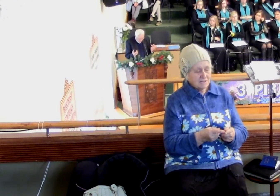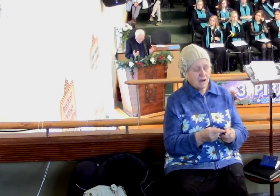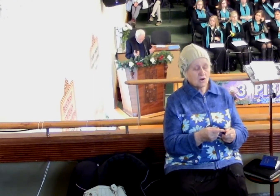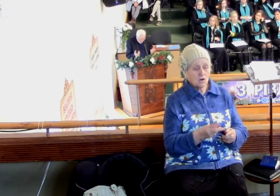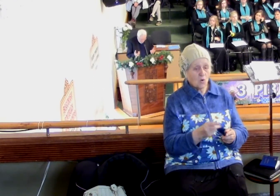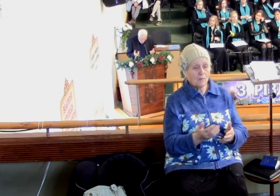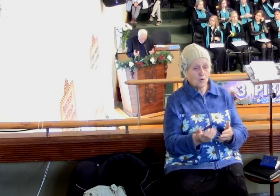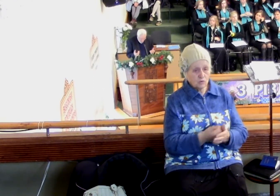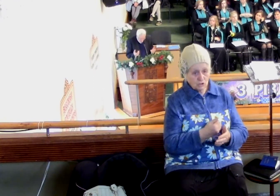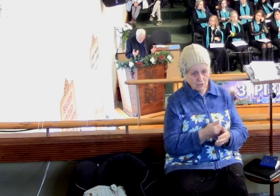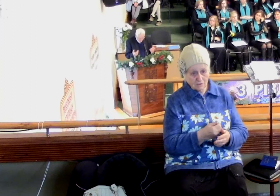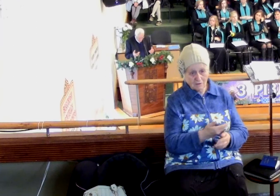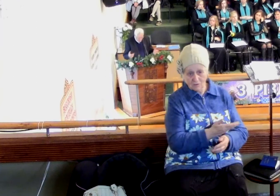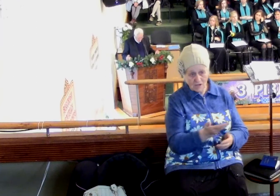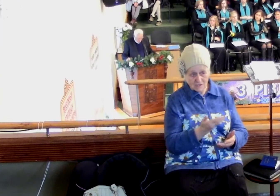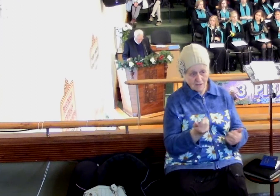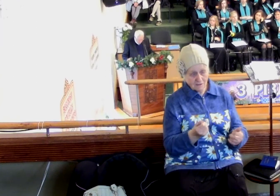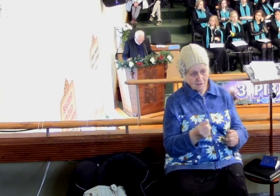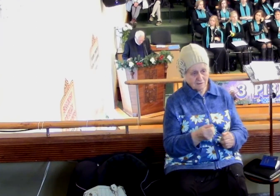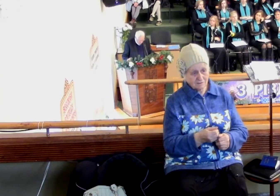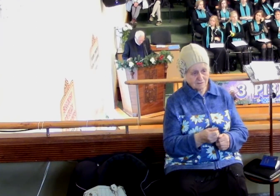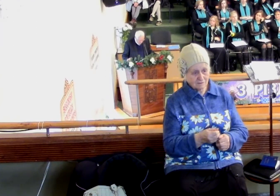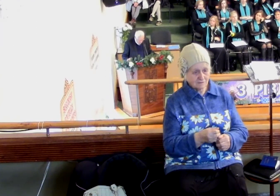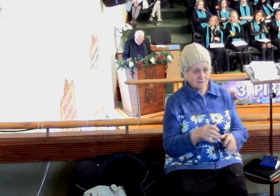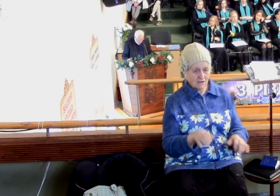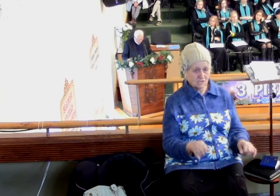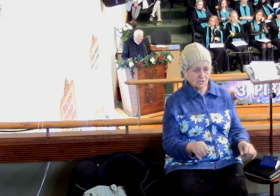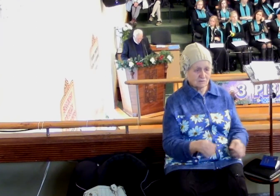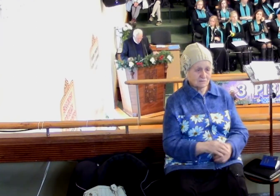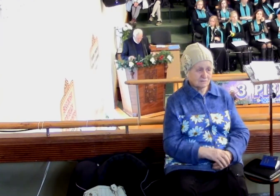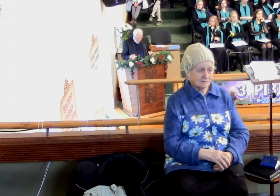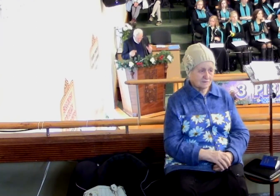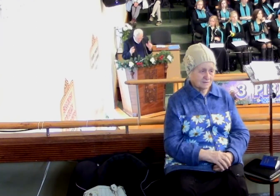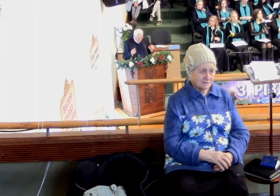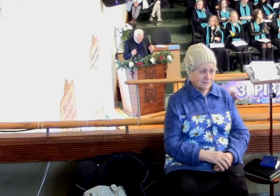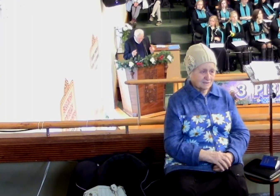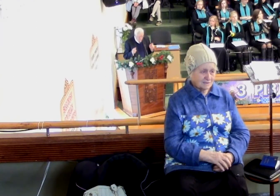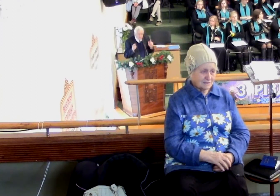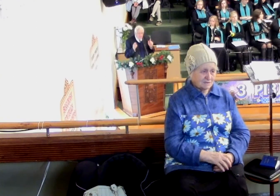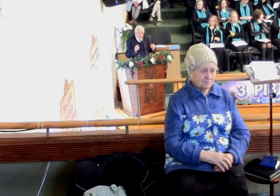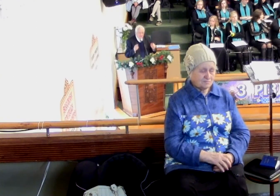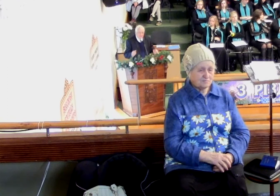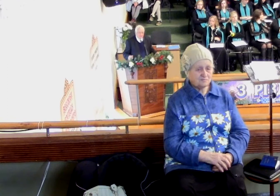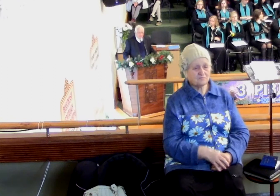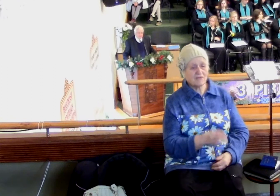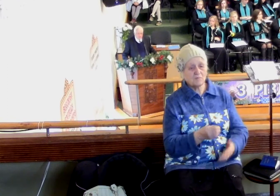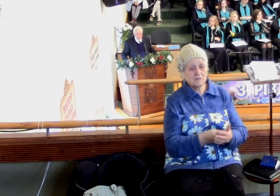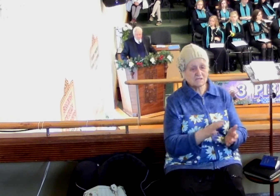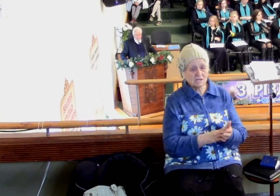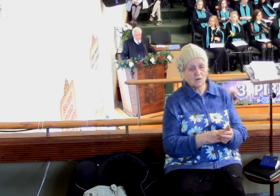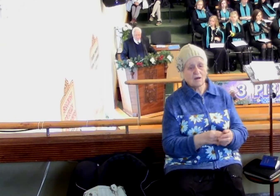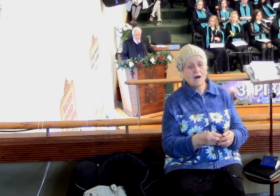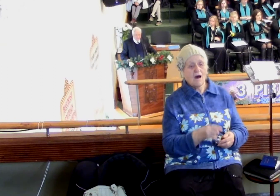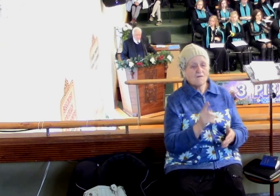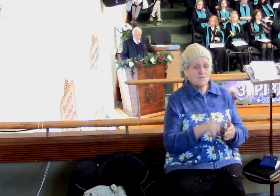Здесь сказано о том, что те, которые приняли Его, верующим во имя Его, дал власть